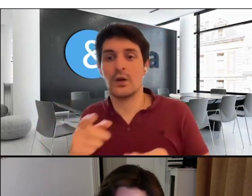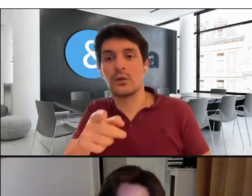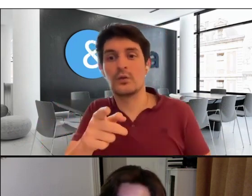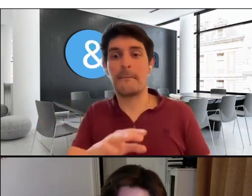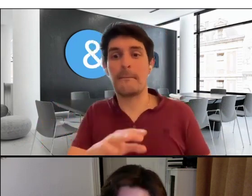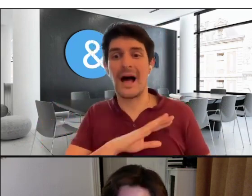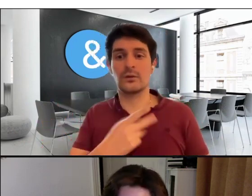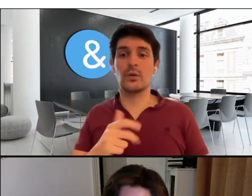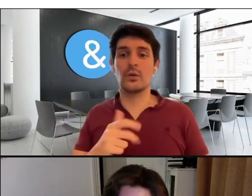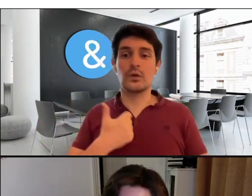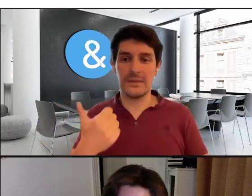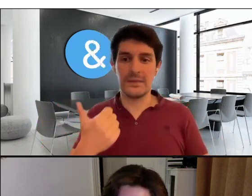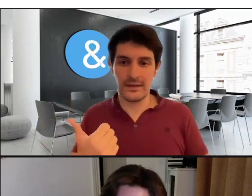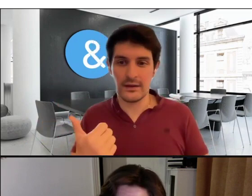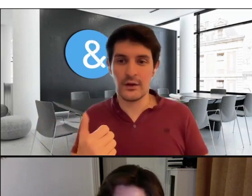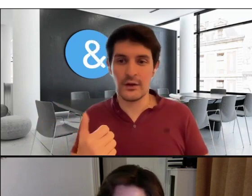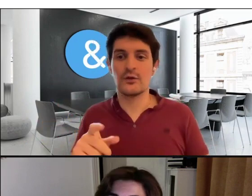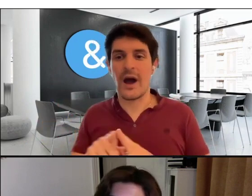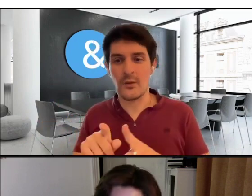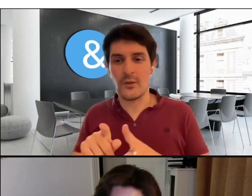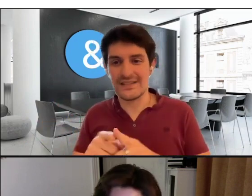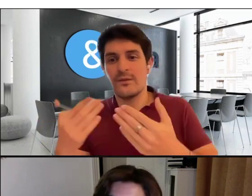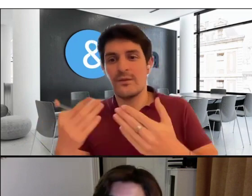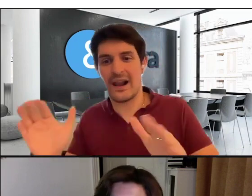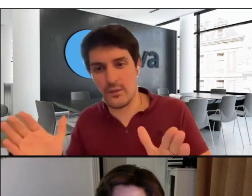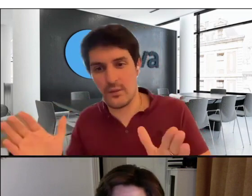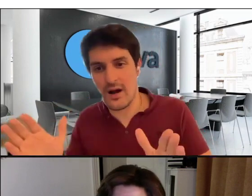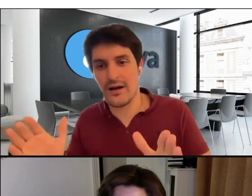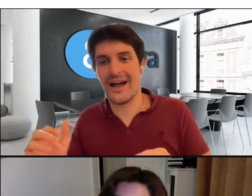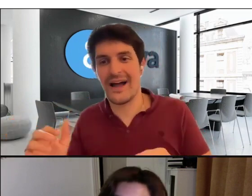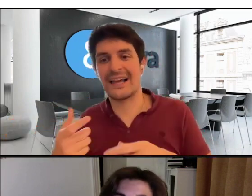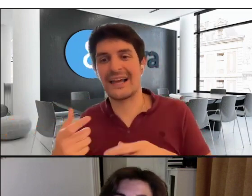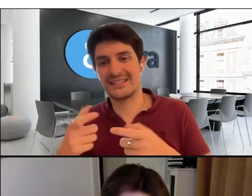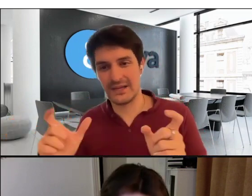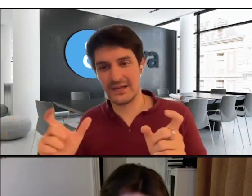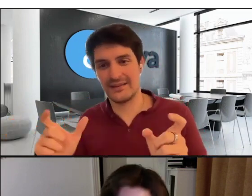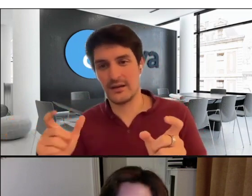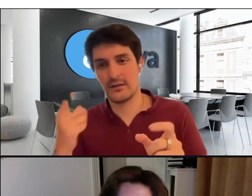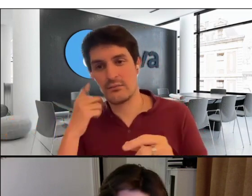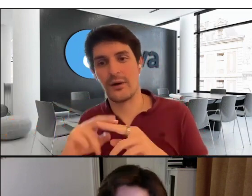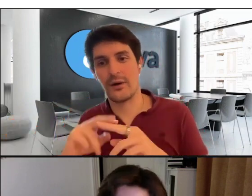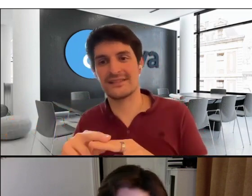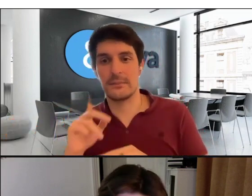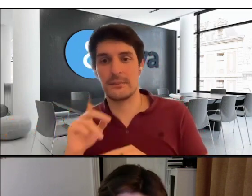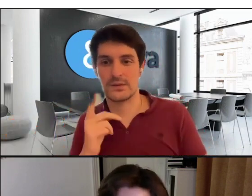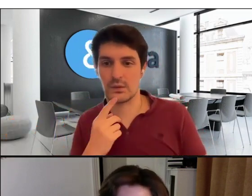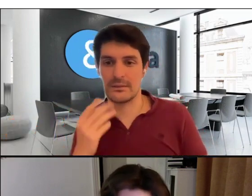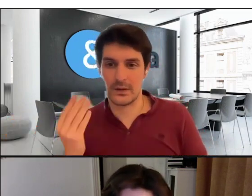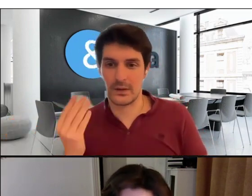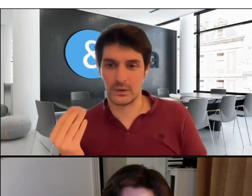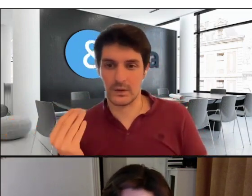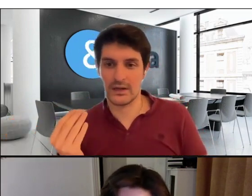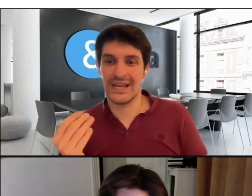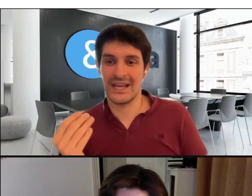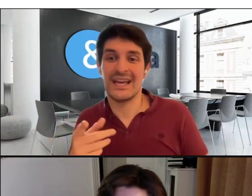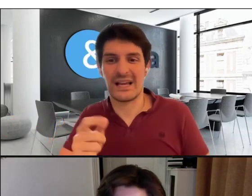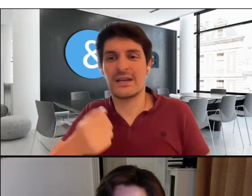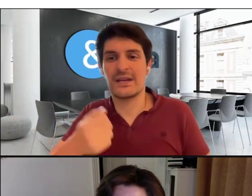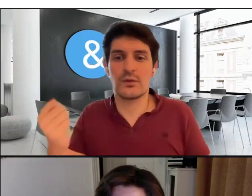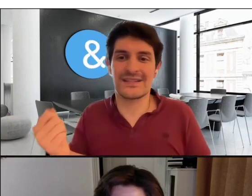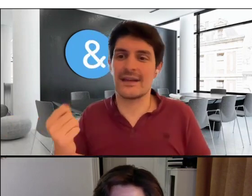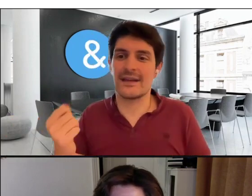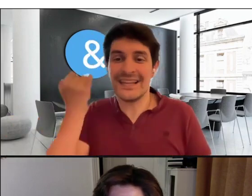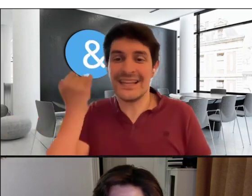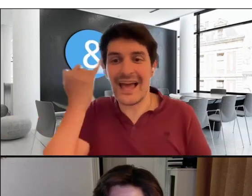toi, par ton autonomie, tu as aussi ouvert la voie à l'accessibilité pour le reste des personnes sourdes et non. Ça, bien sûr,